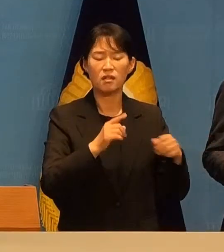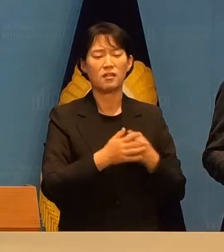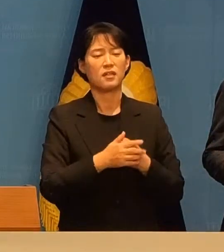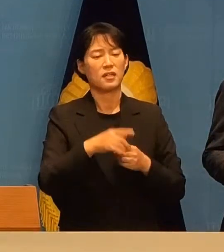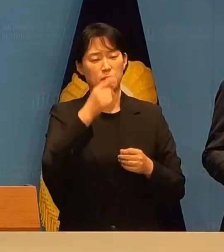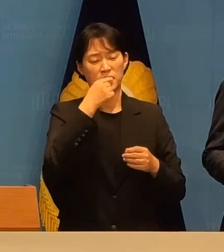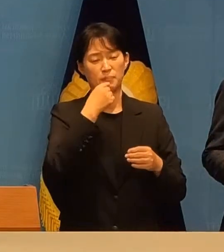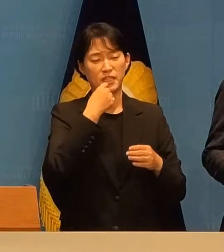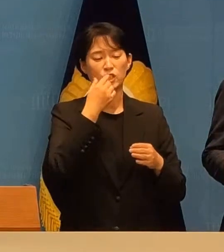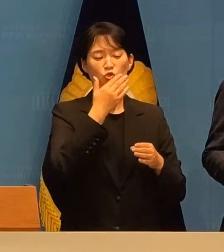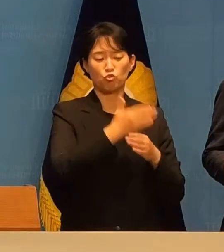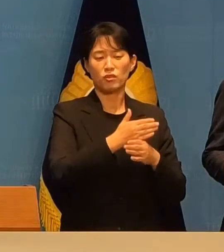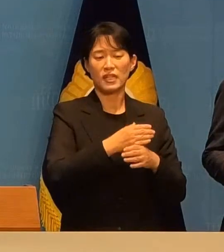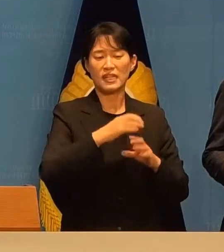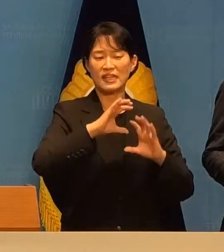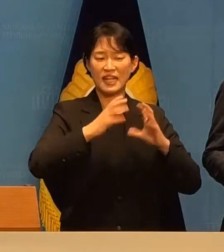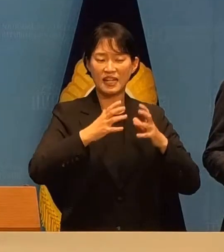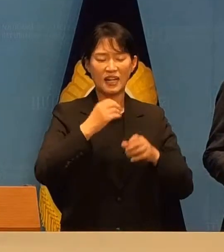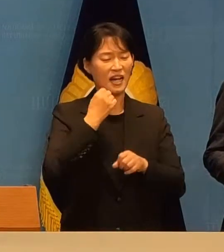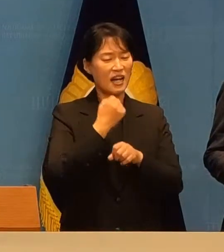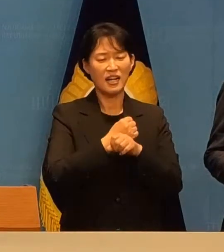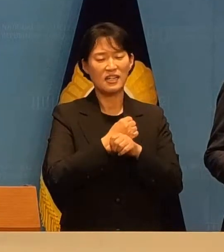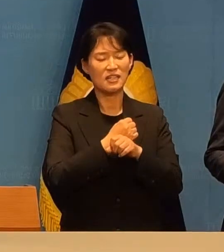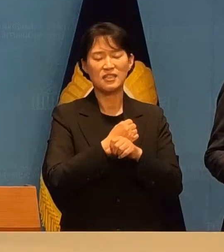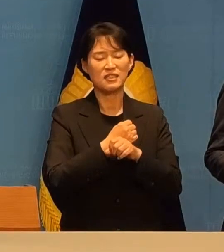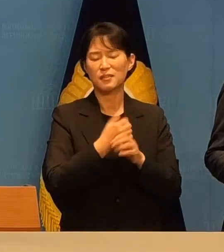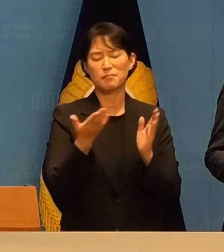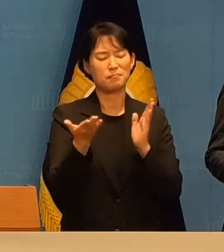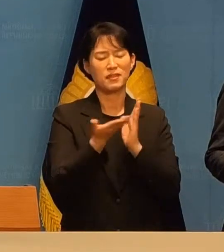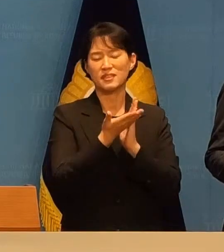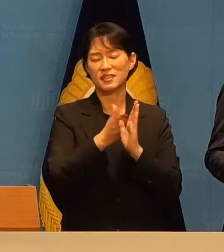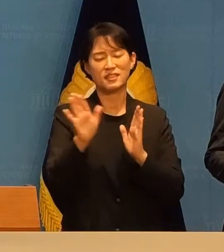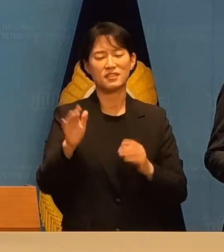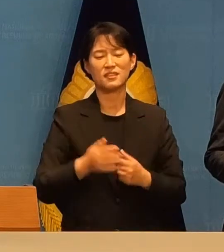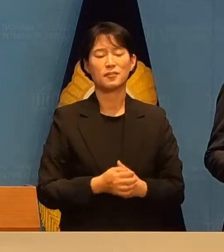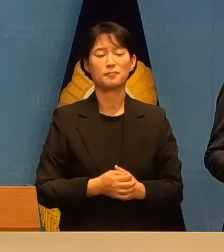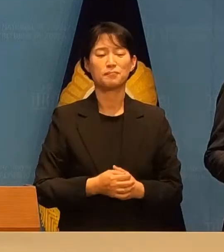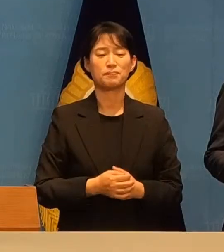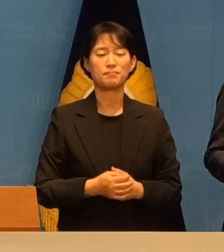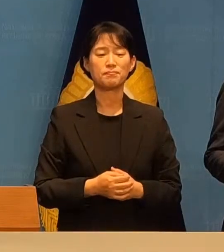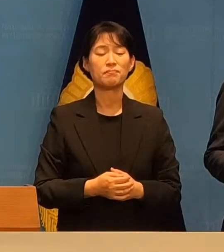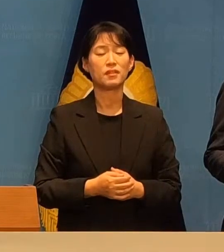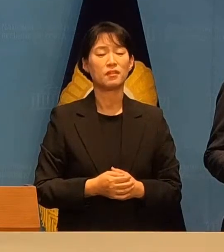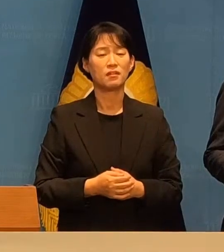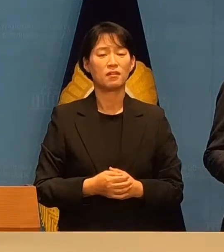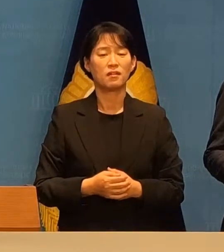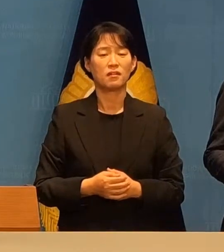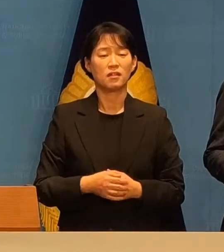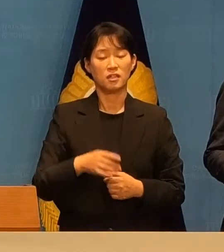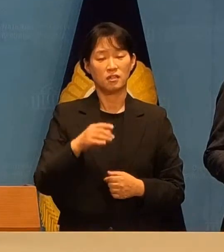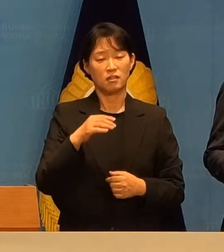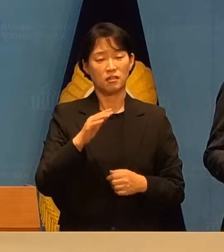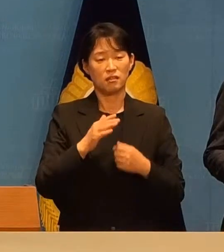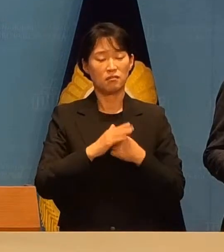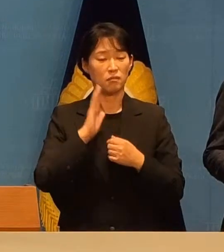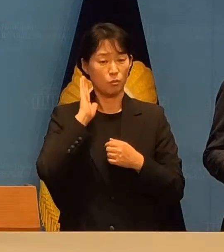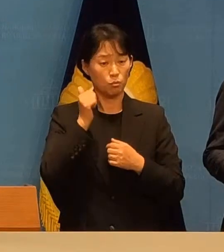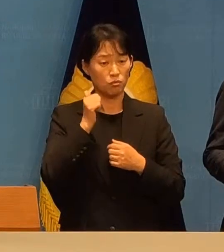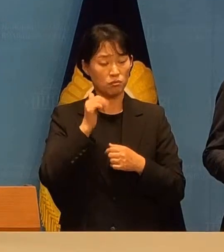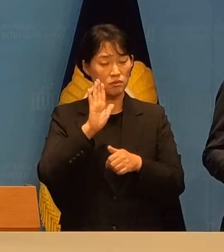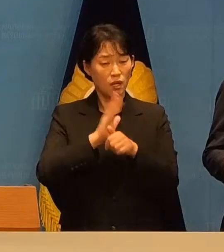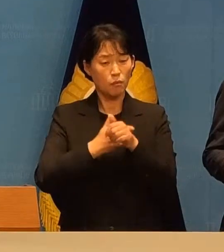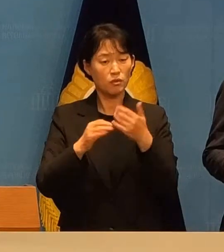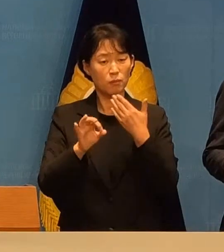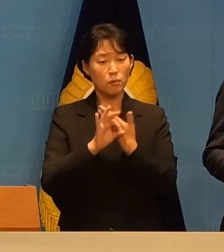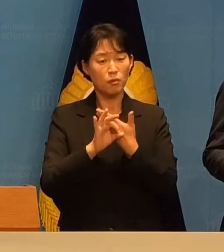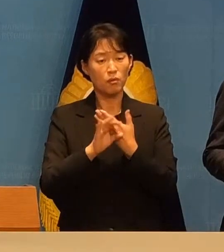민주주의 국가가 선택할 수 있는 정당한 절차가 아니다. 그렇다면 청와대에서 누가 잘못하면